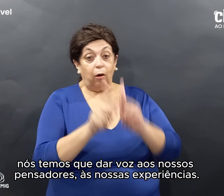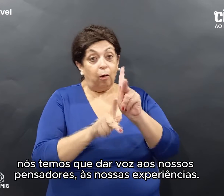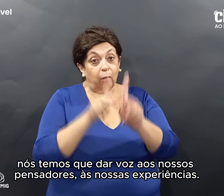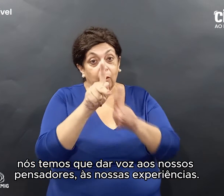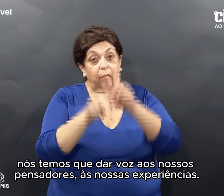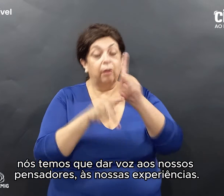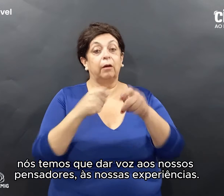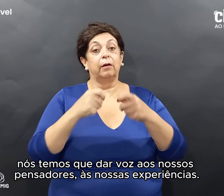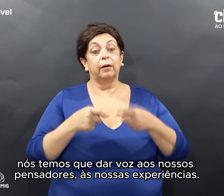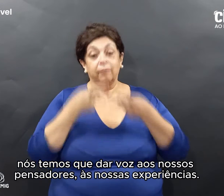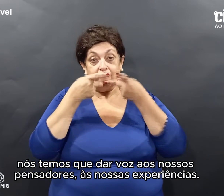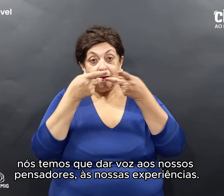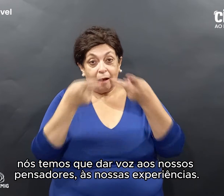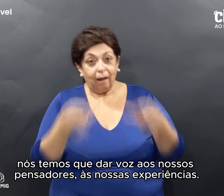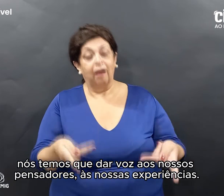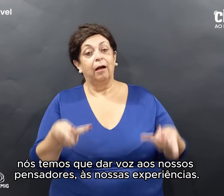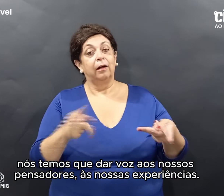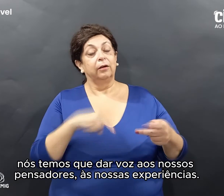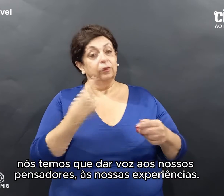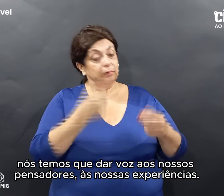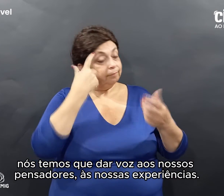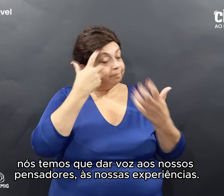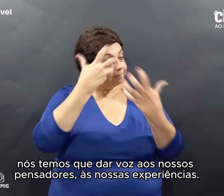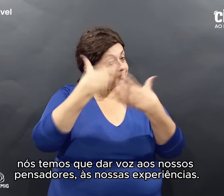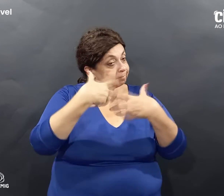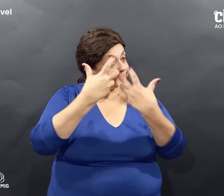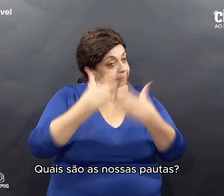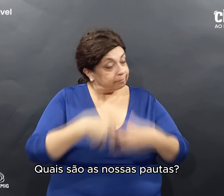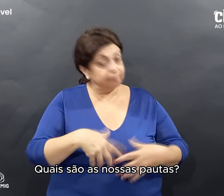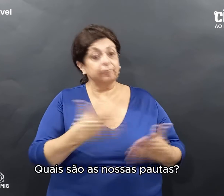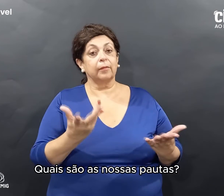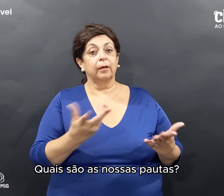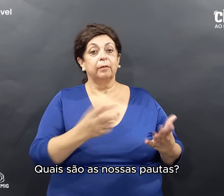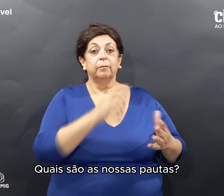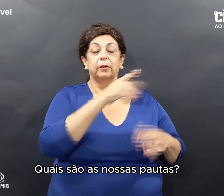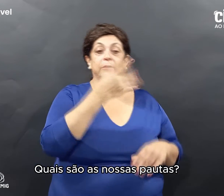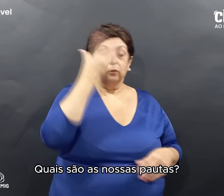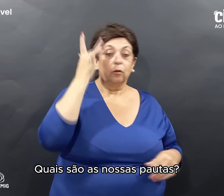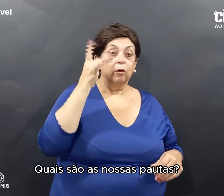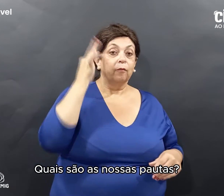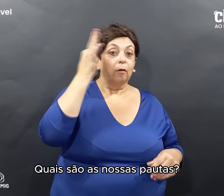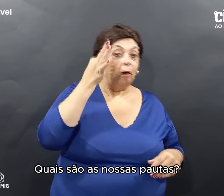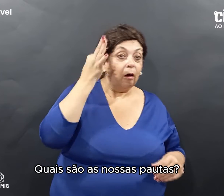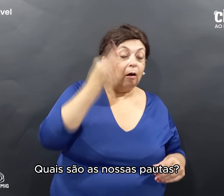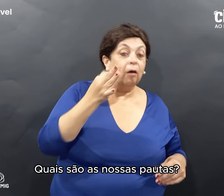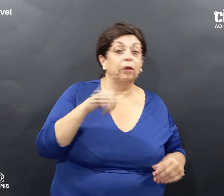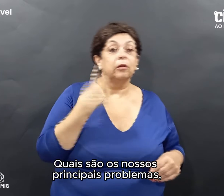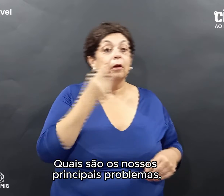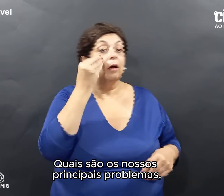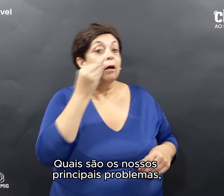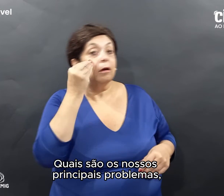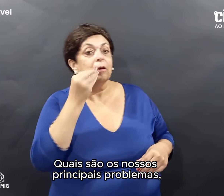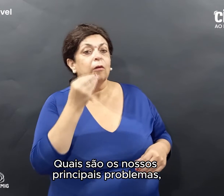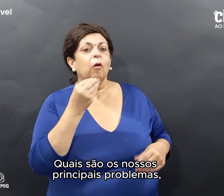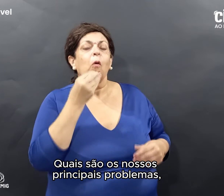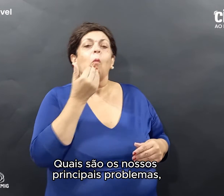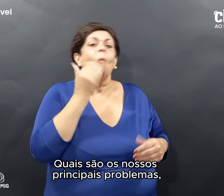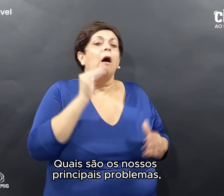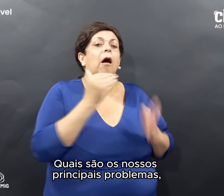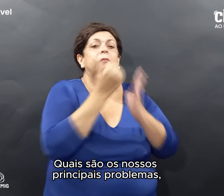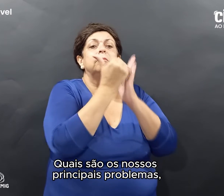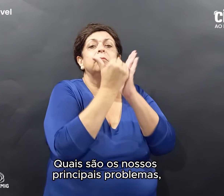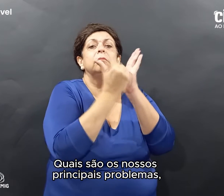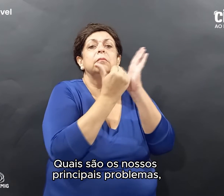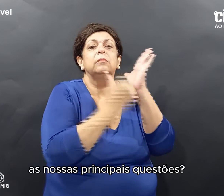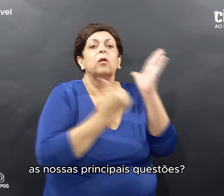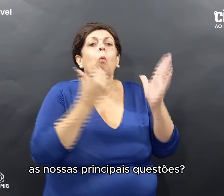os nossos pensadores, às nossas experiências. Quais são as nossas pautas, né? Quais são os nossos